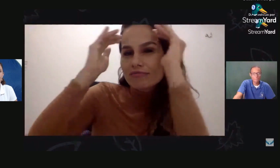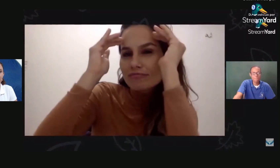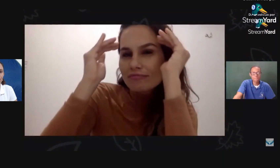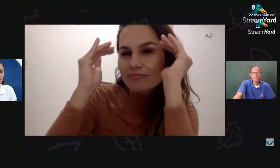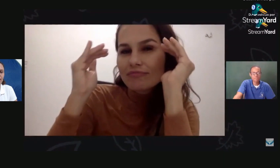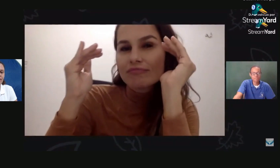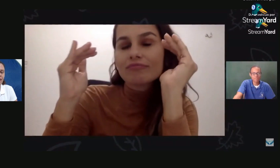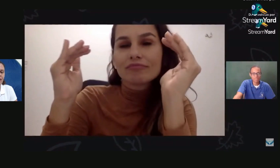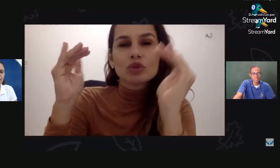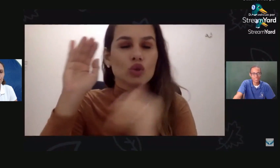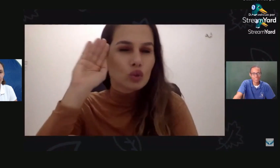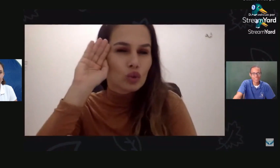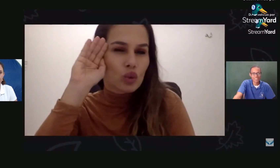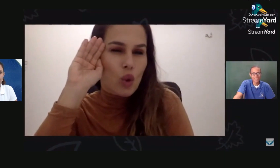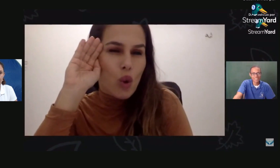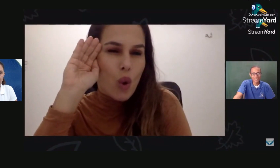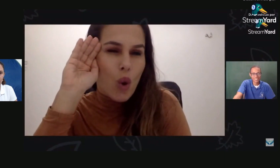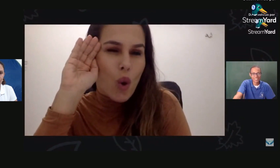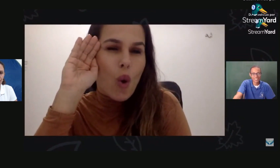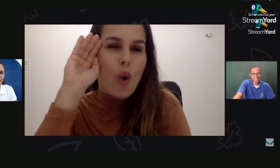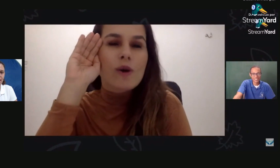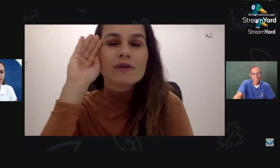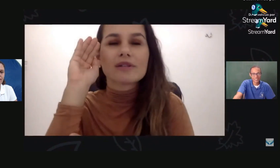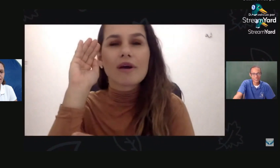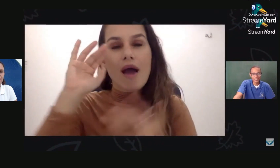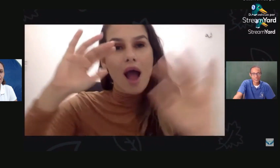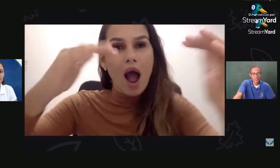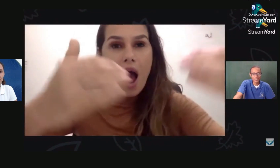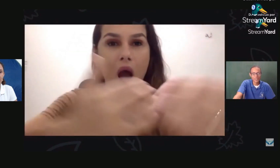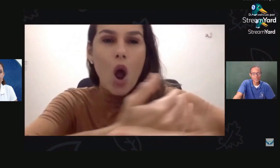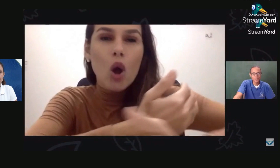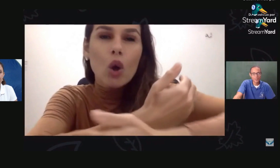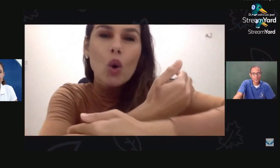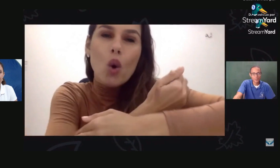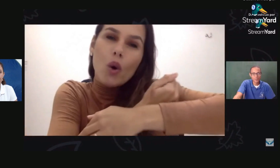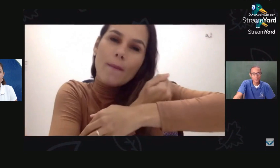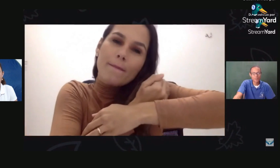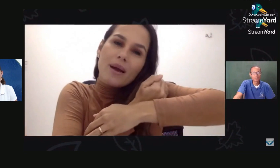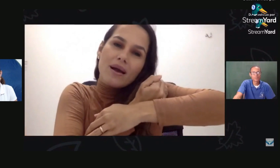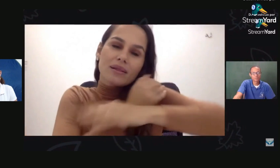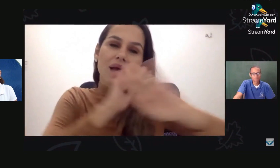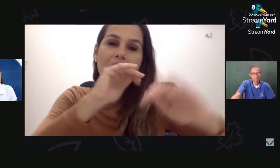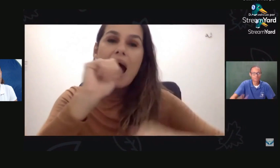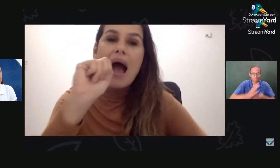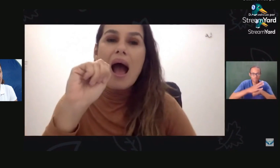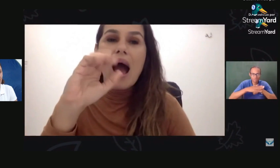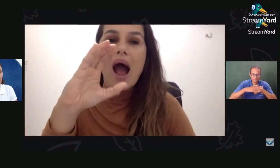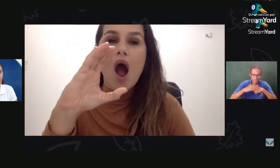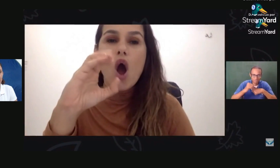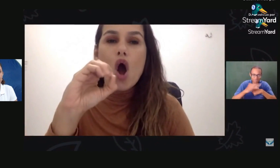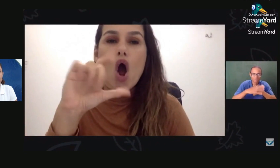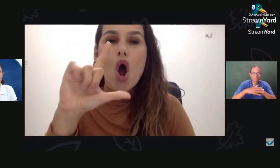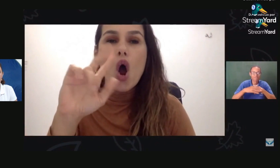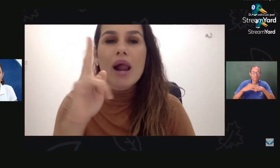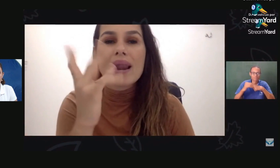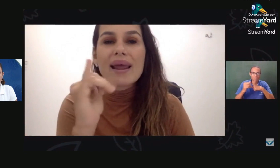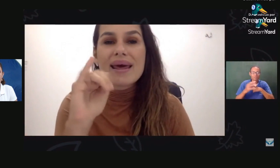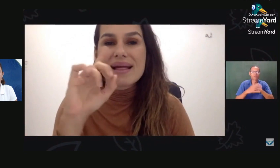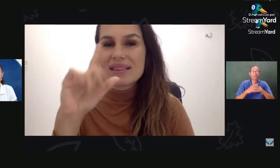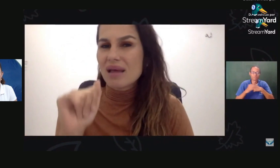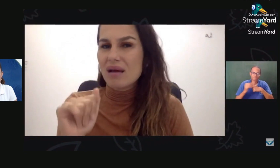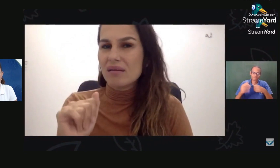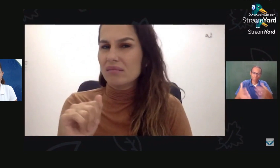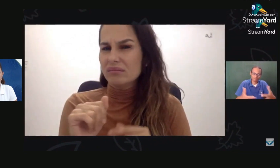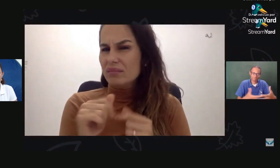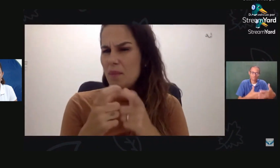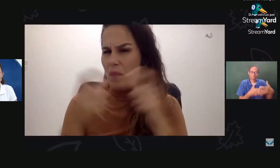o amor, ter respeito, né, pelas diferenças, ter, né, essa forma acolhedora